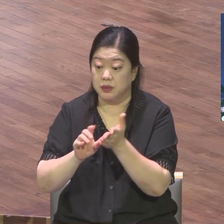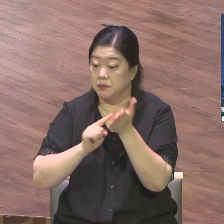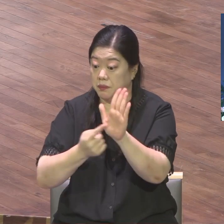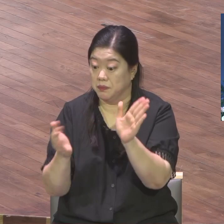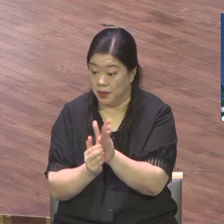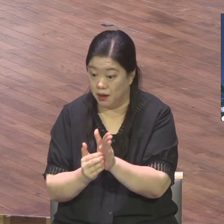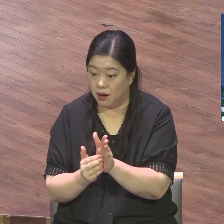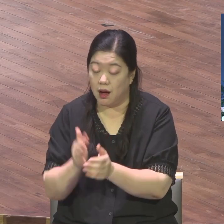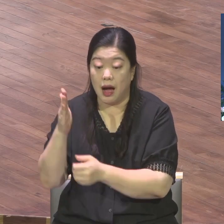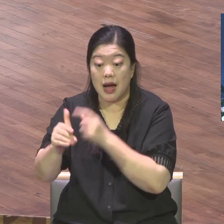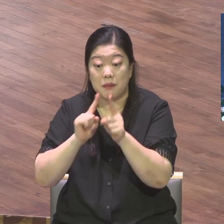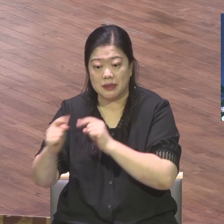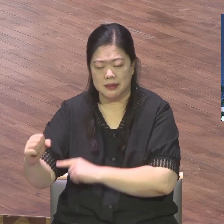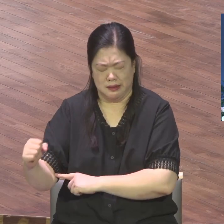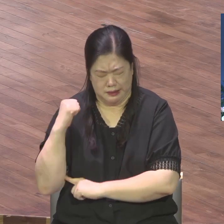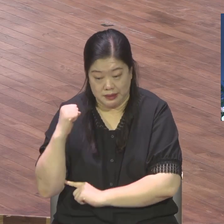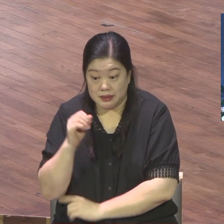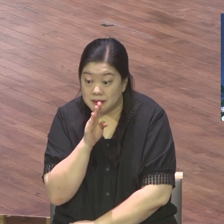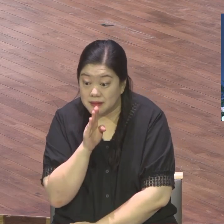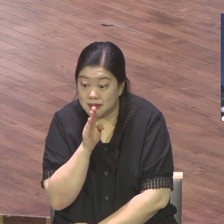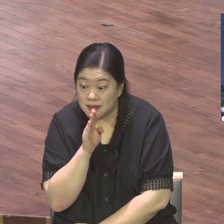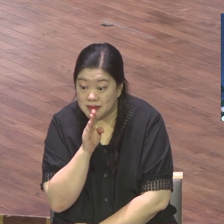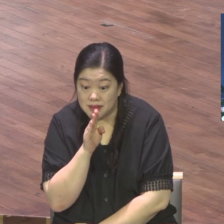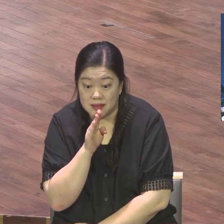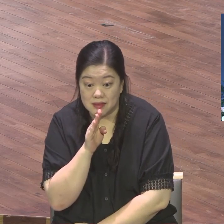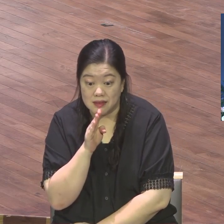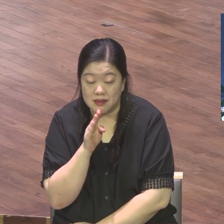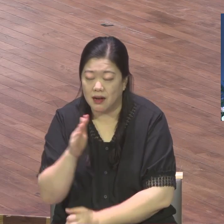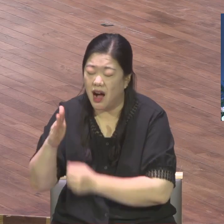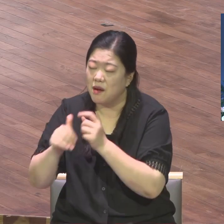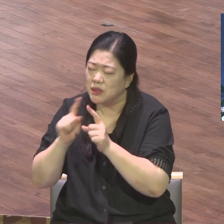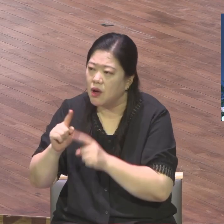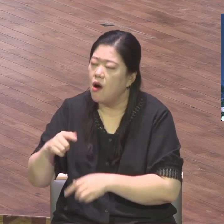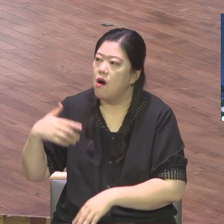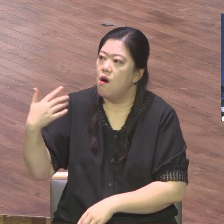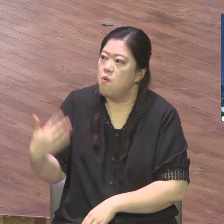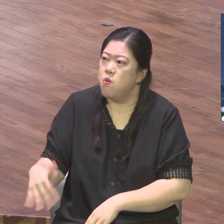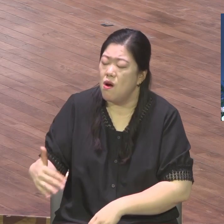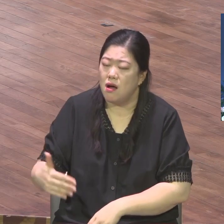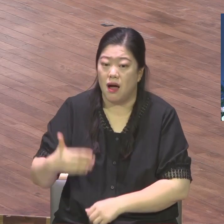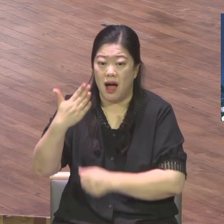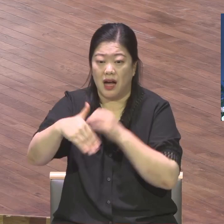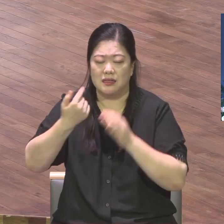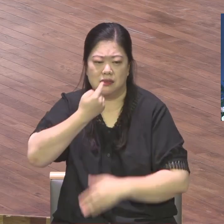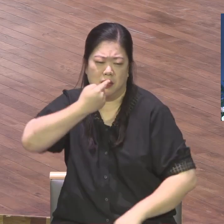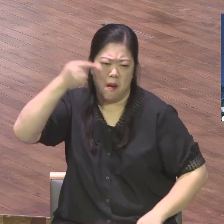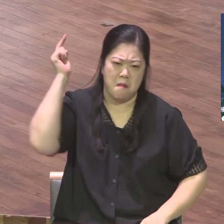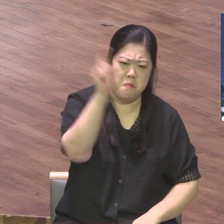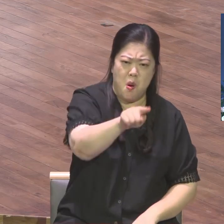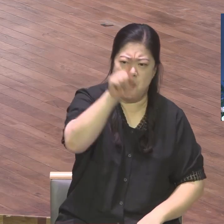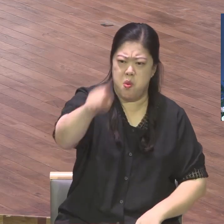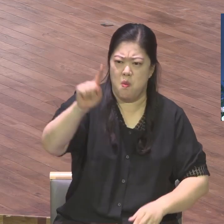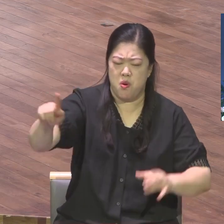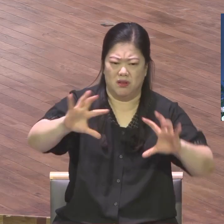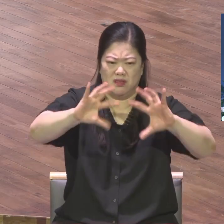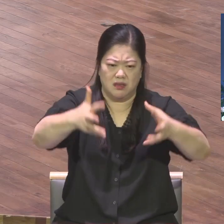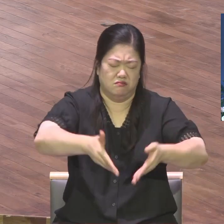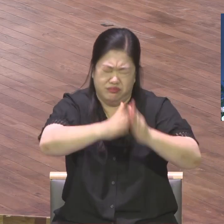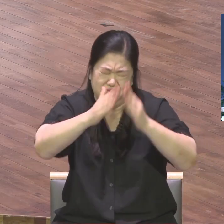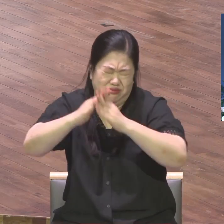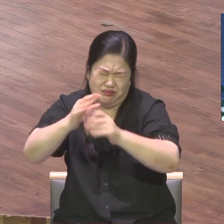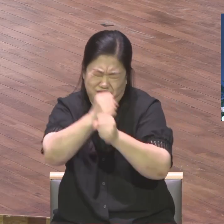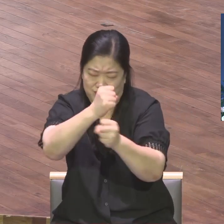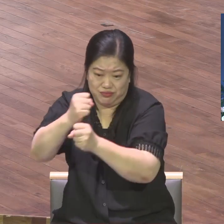말씀이 뭐 어마어마하지요. 말씀이 이 말씀 한마디는 막 천지를 없어져도 하나님 말씀 한자도 안